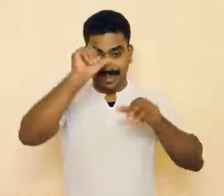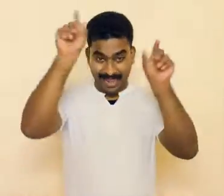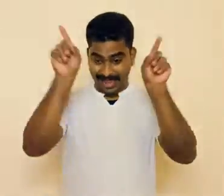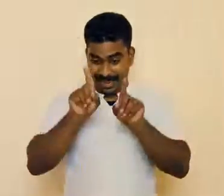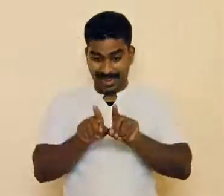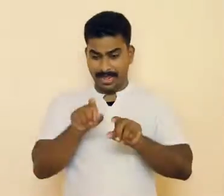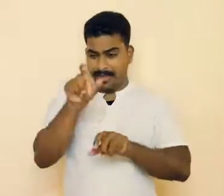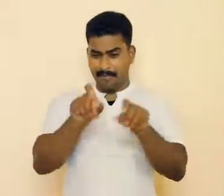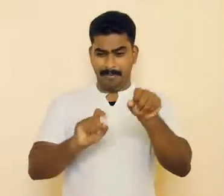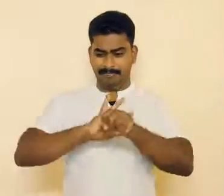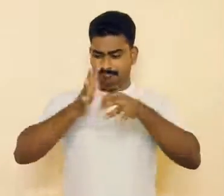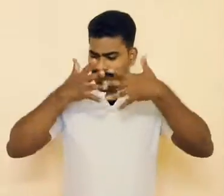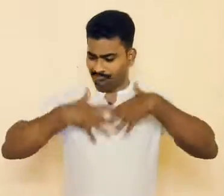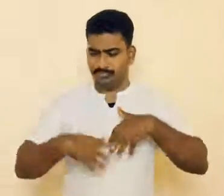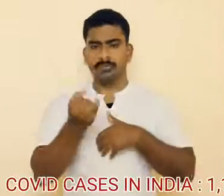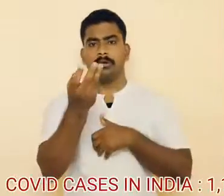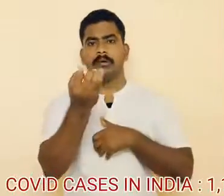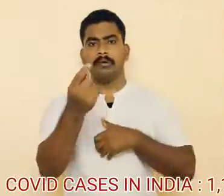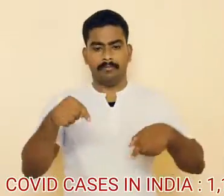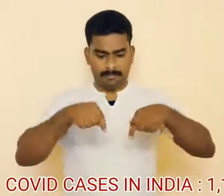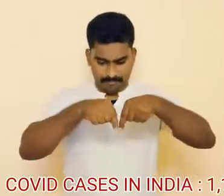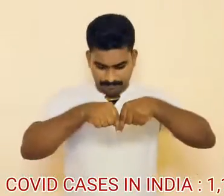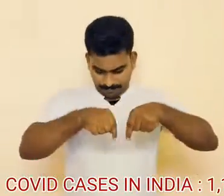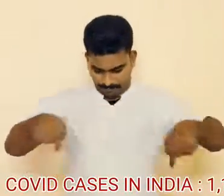രാജ്യത്ത് കോവിഡ് രോഗബാധിതരുടെ എണ്ണം